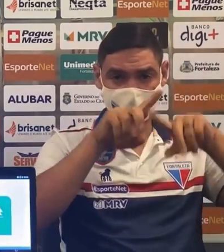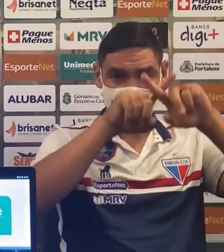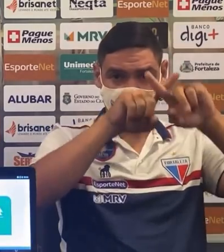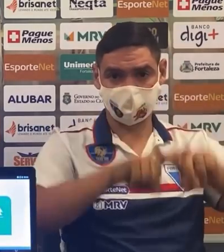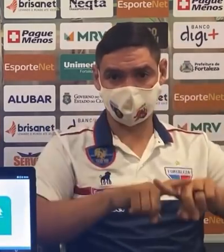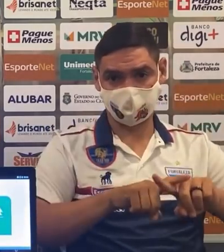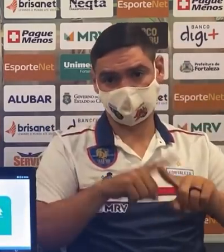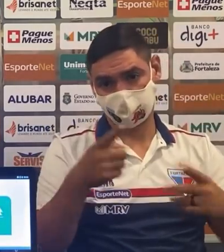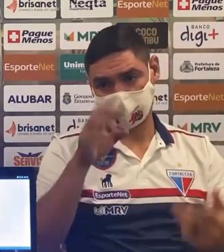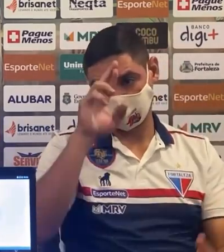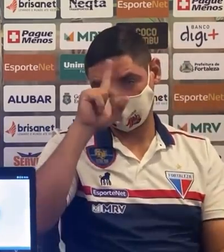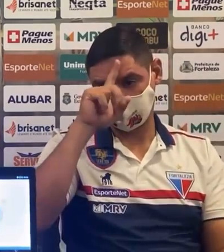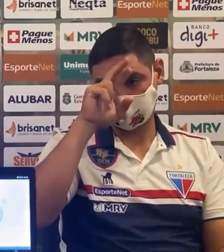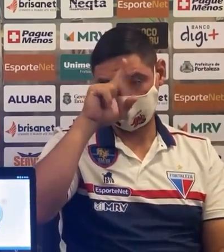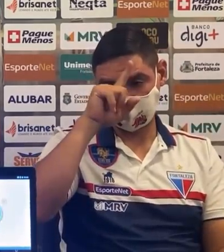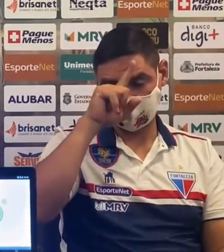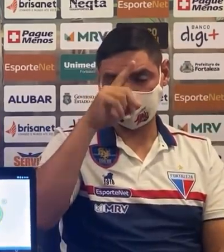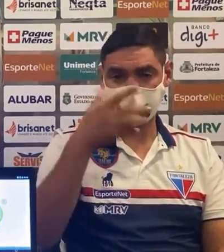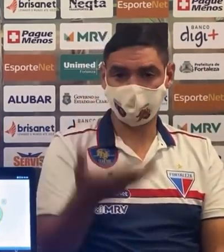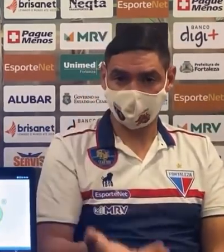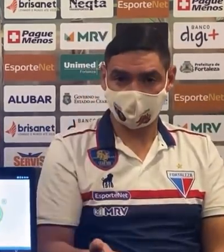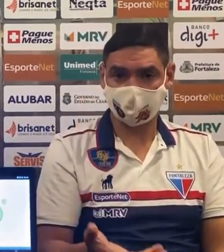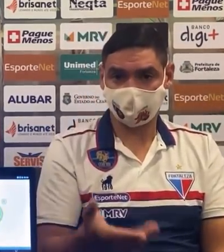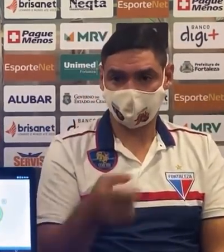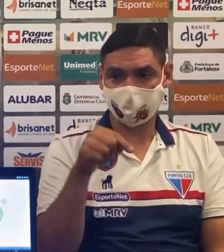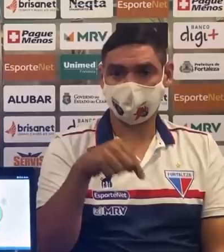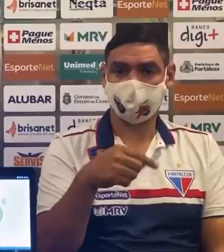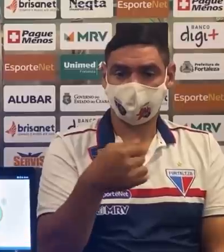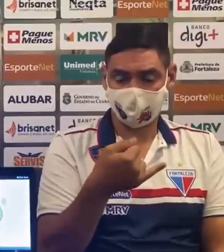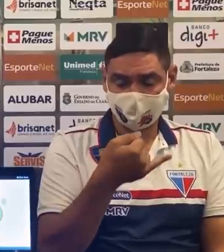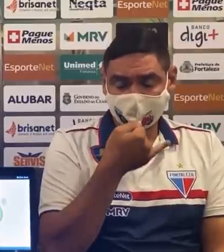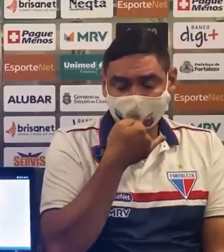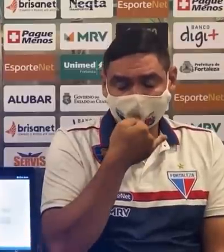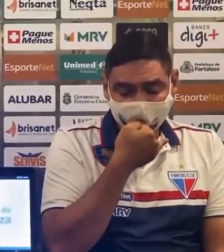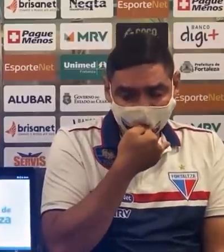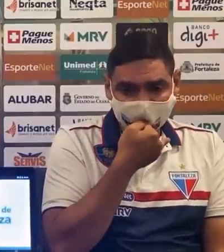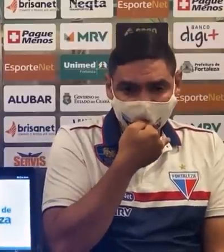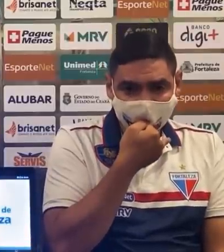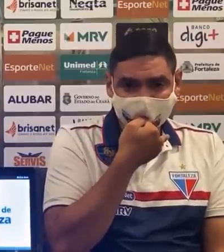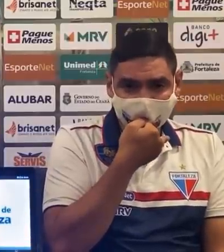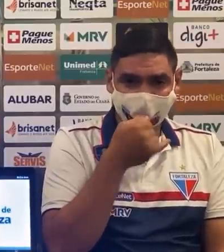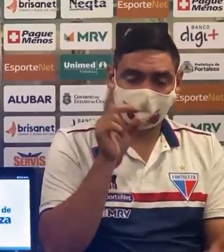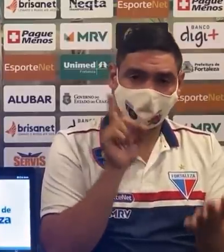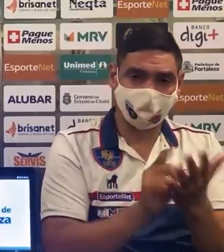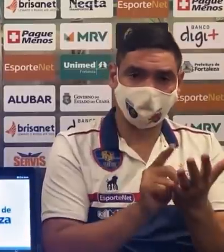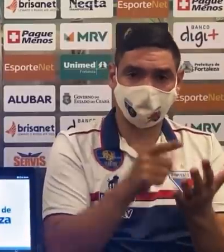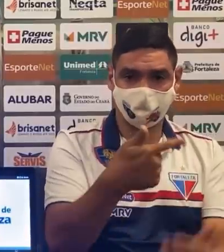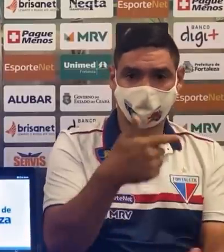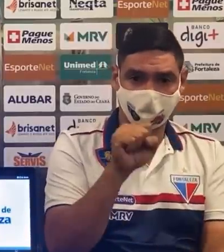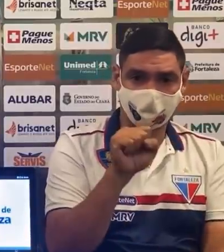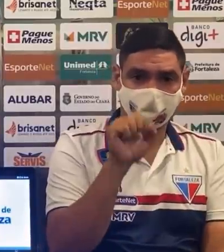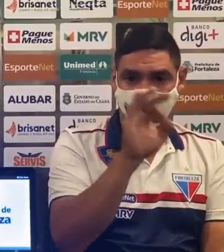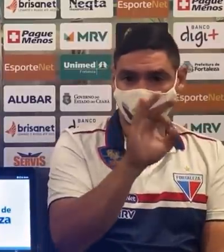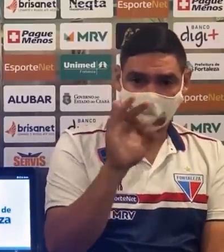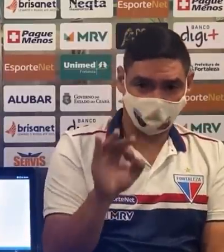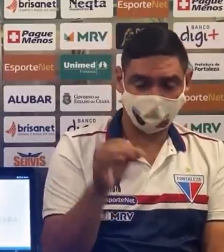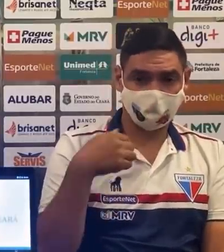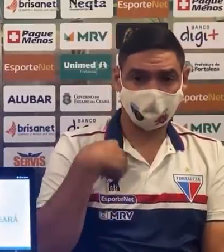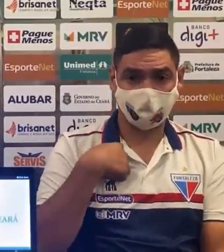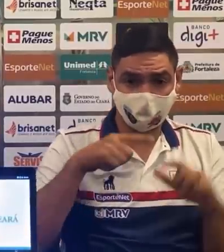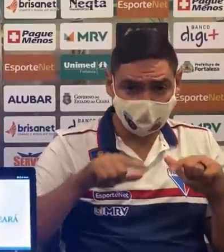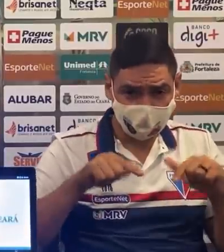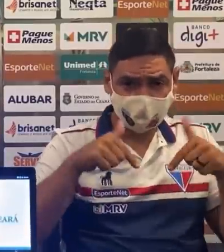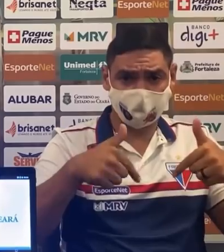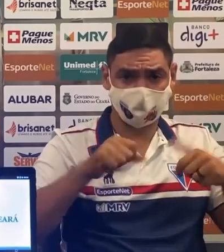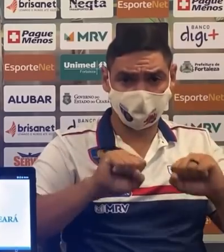vem pecando. Eu estou muito insatisfeito com esse percentual baixo. Tenho procurado dar o meu máximo para que